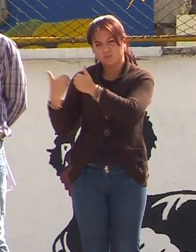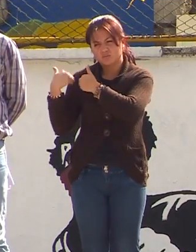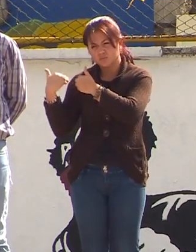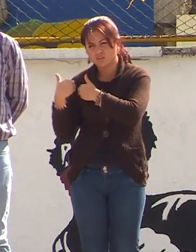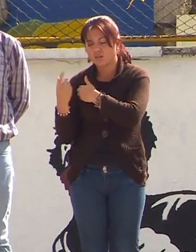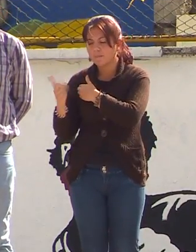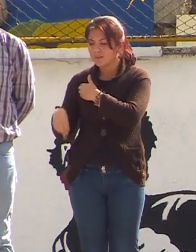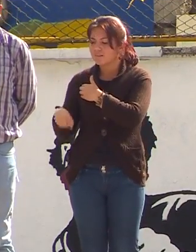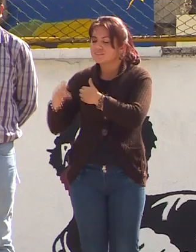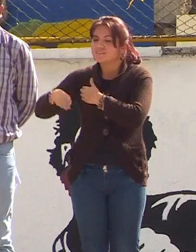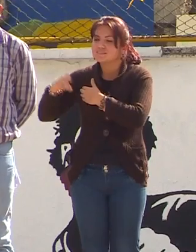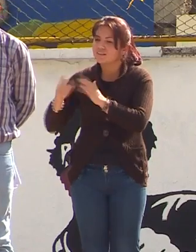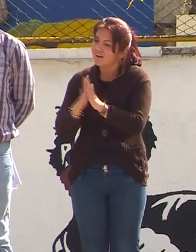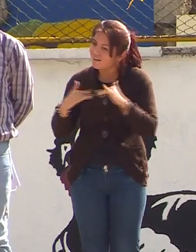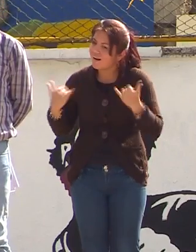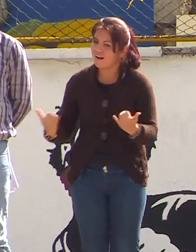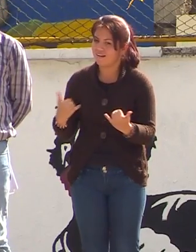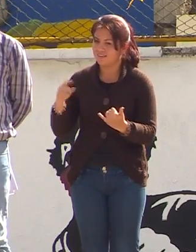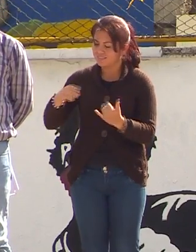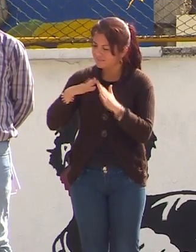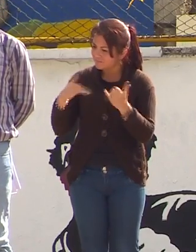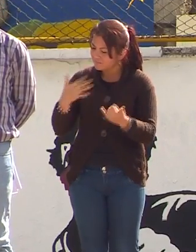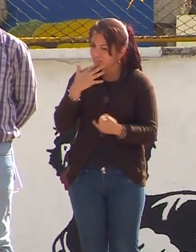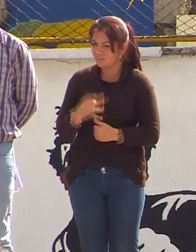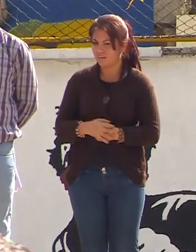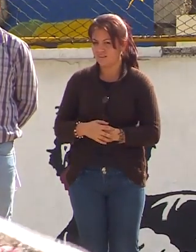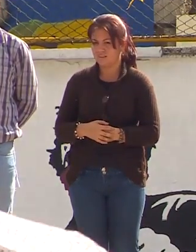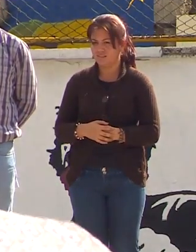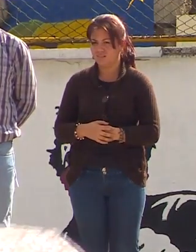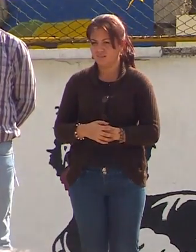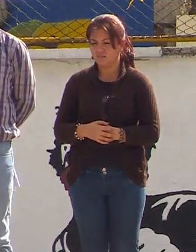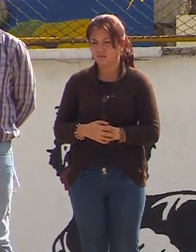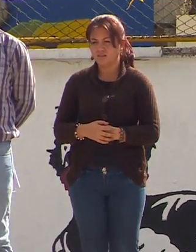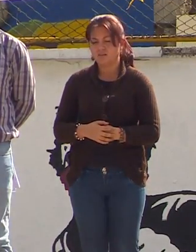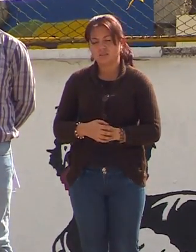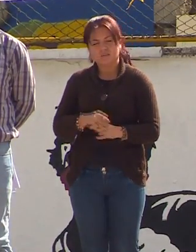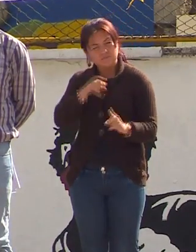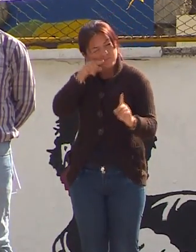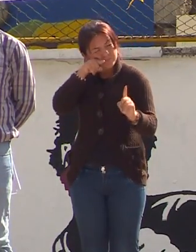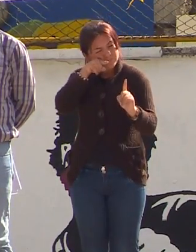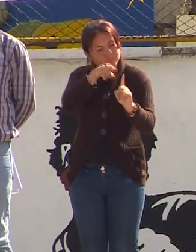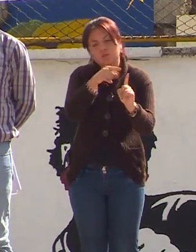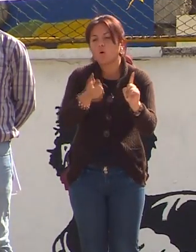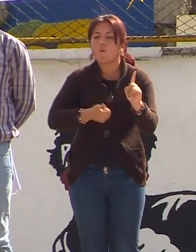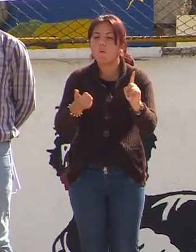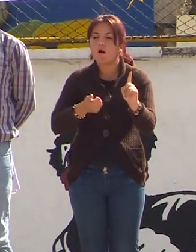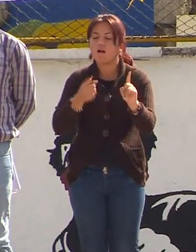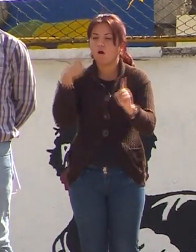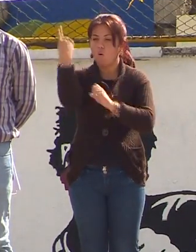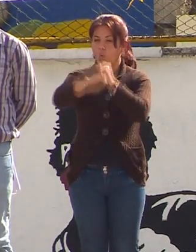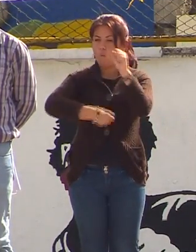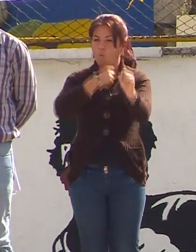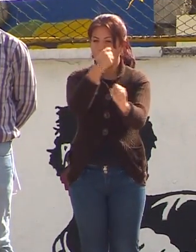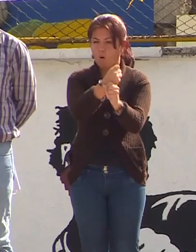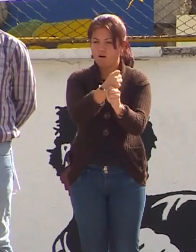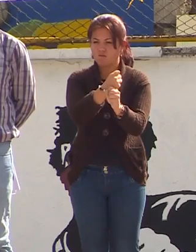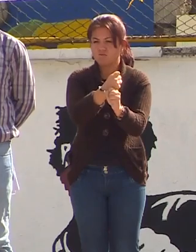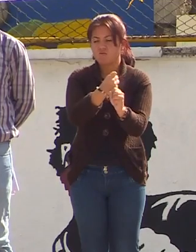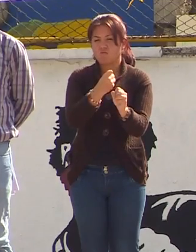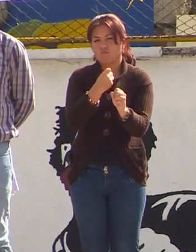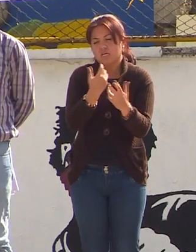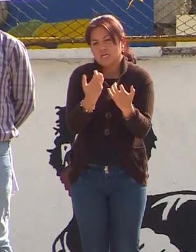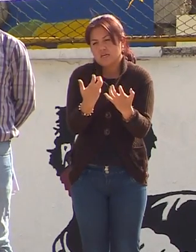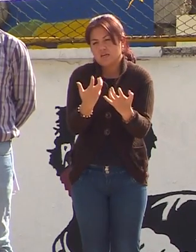necesidades reales. La meta es lograr para el próximo año un cálculo global de